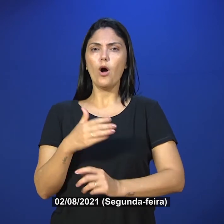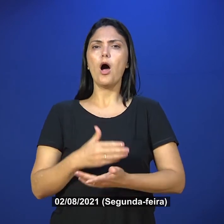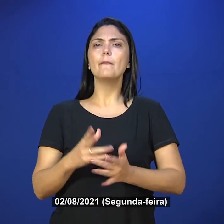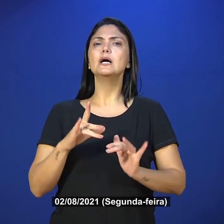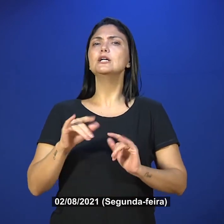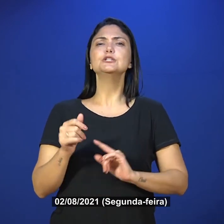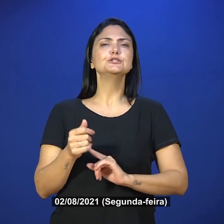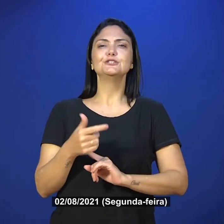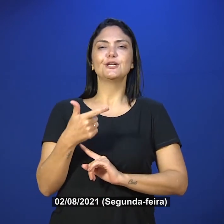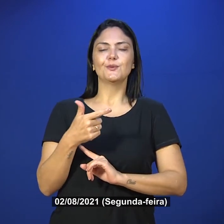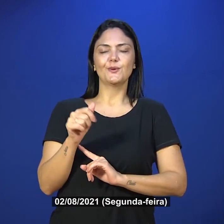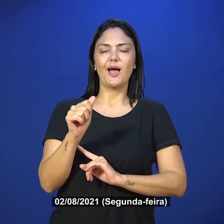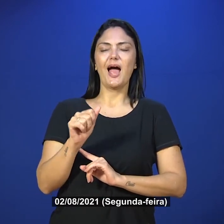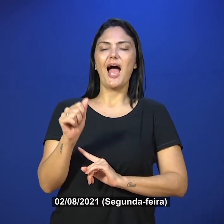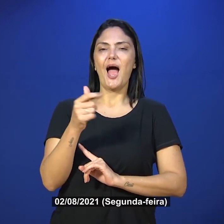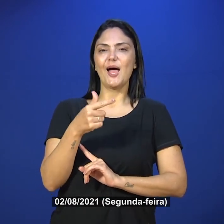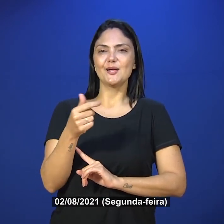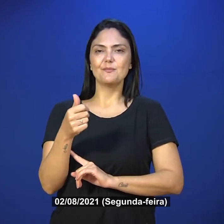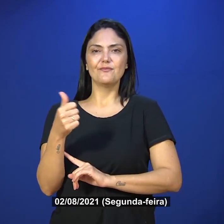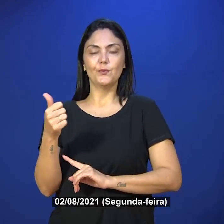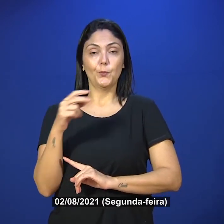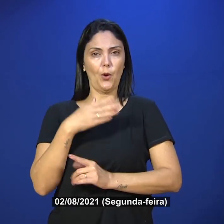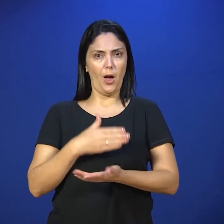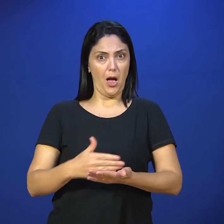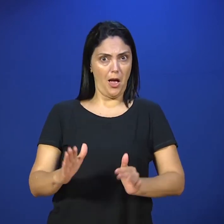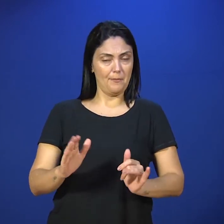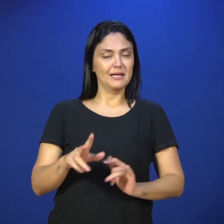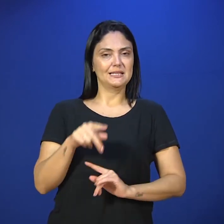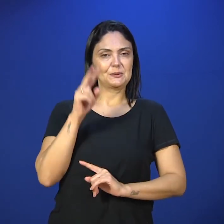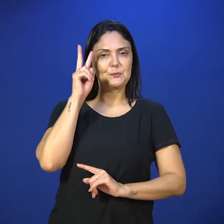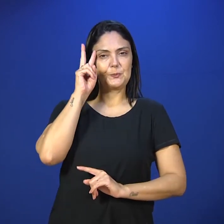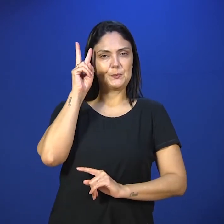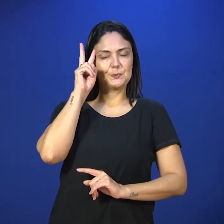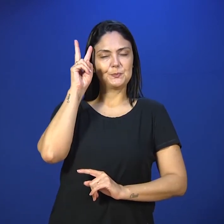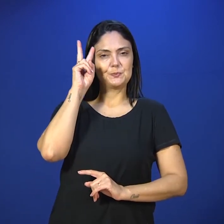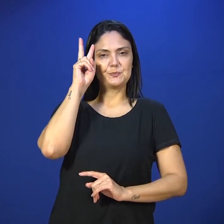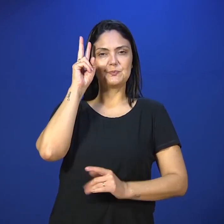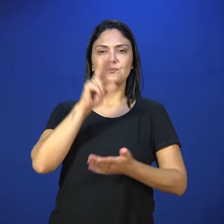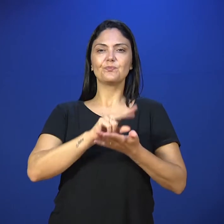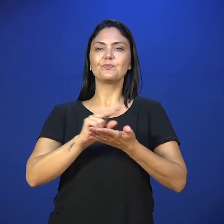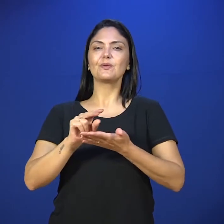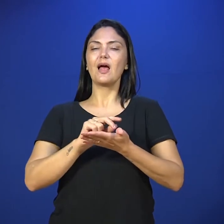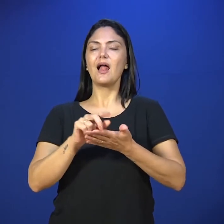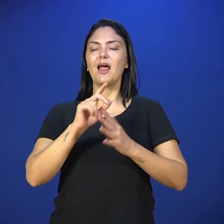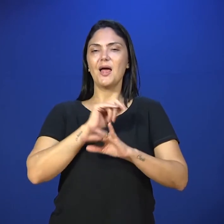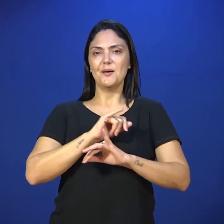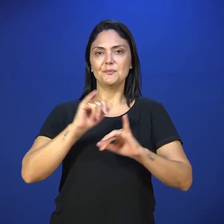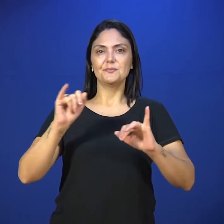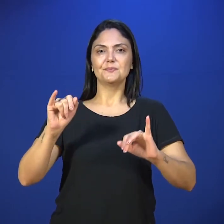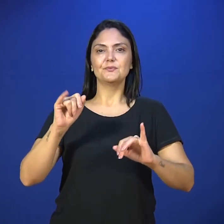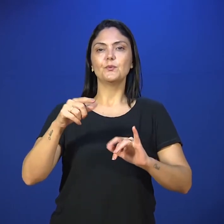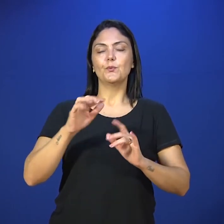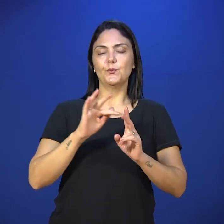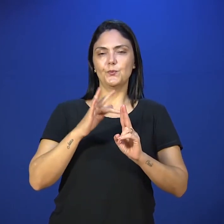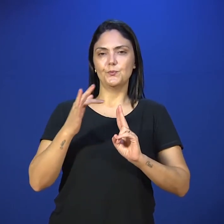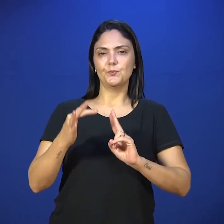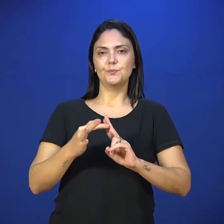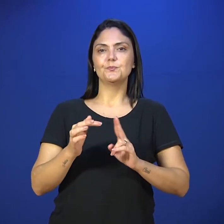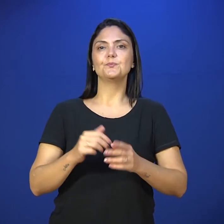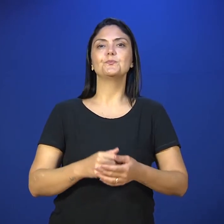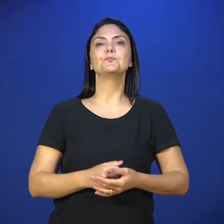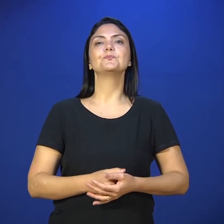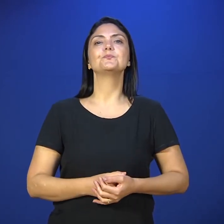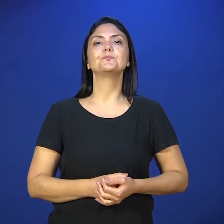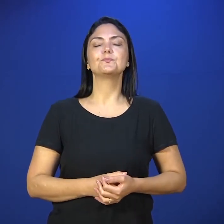no dia 2/8 de 2021, segunda-feira, conforme calendário acadêmico publicado pelo Unifoa.